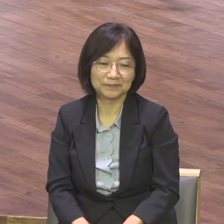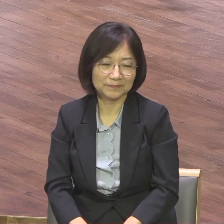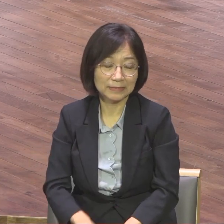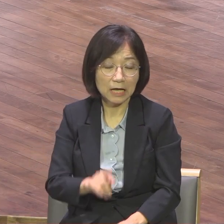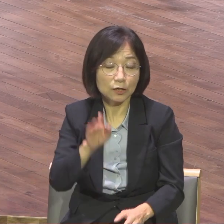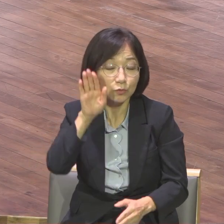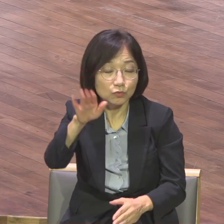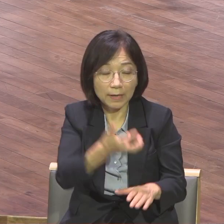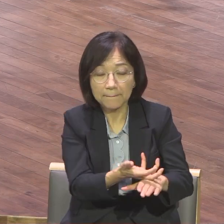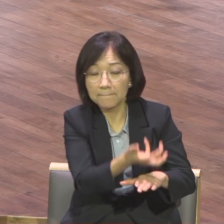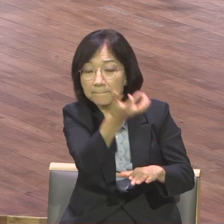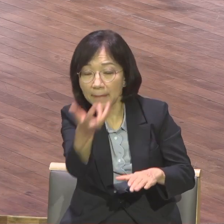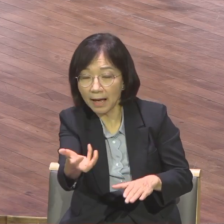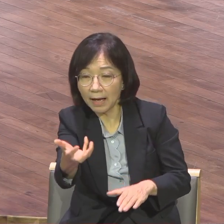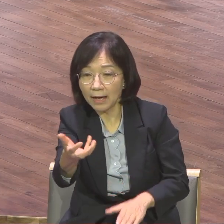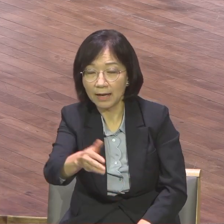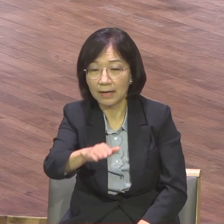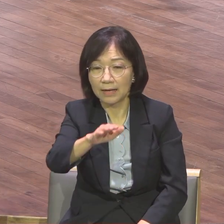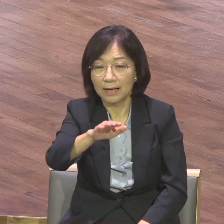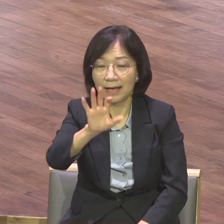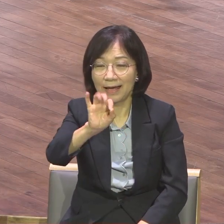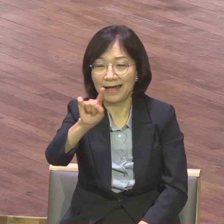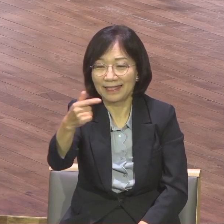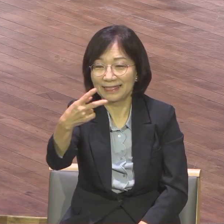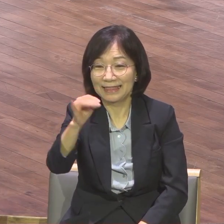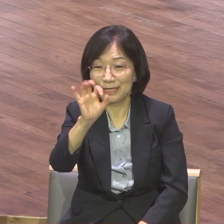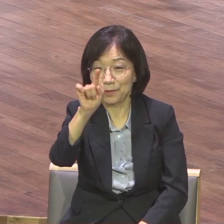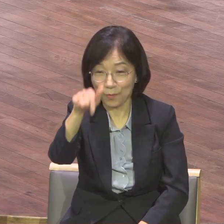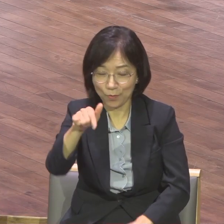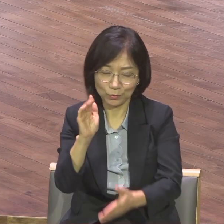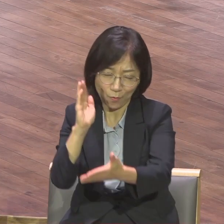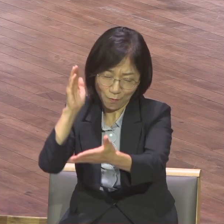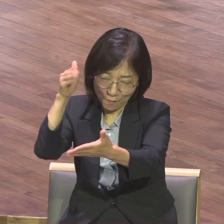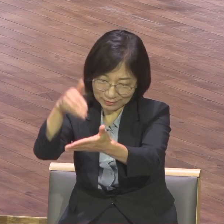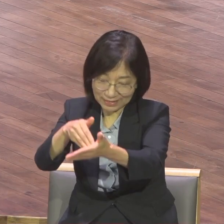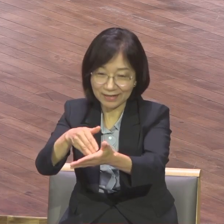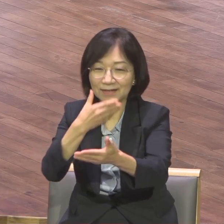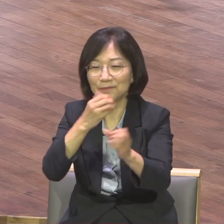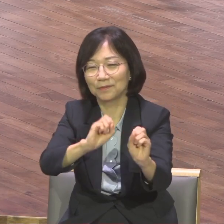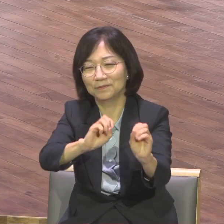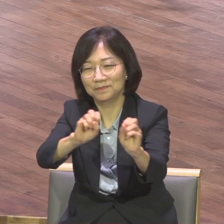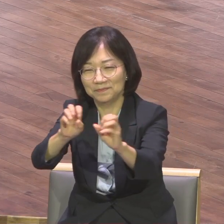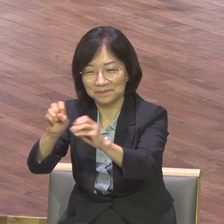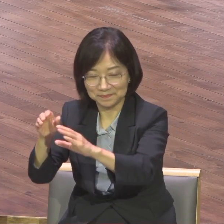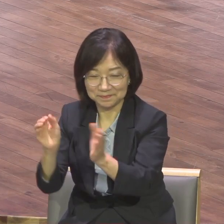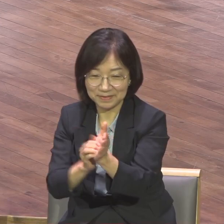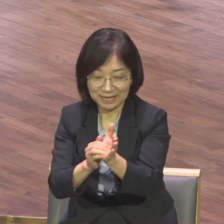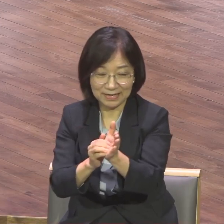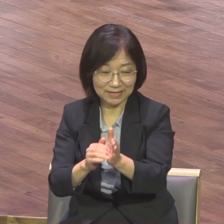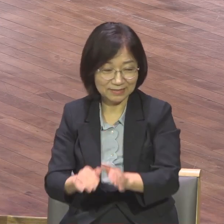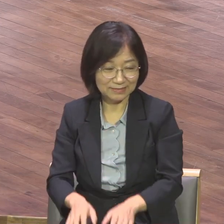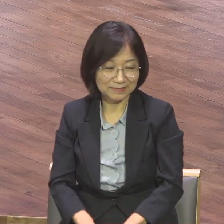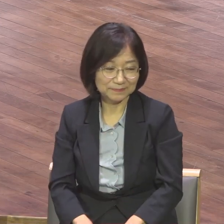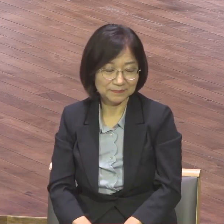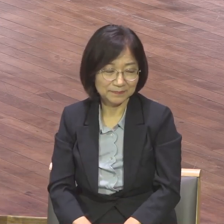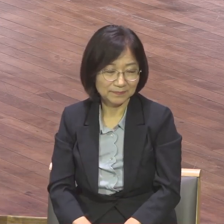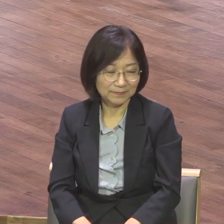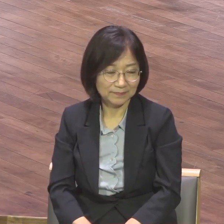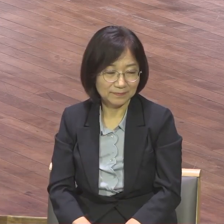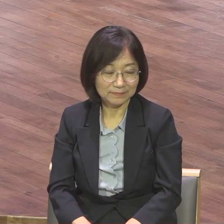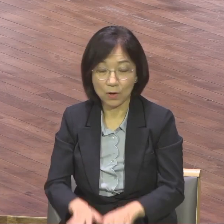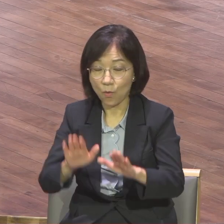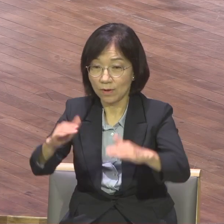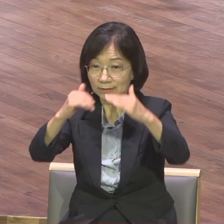비스디아 안디옥으로 가지고 복음을 전개했습니다. 오늘 본문은 비스디아 안디옥에서 진행된 선교를